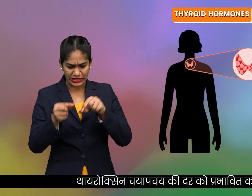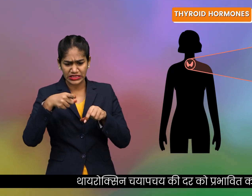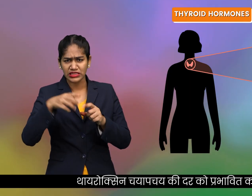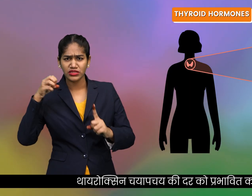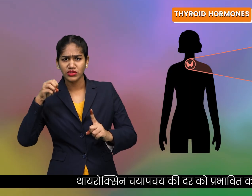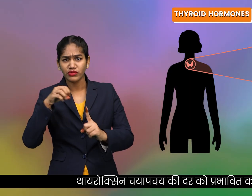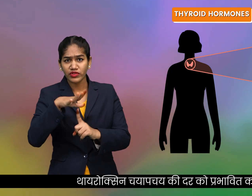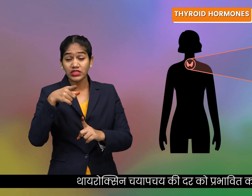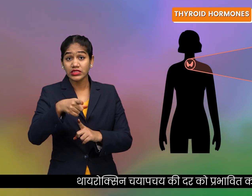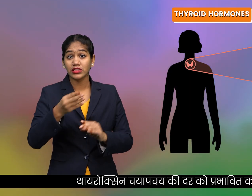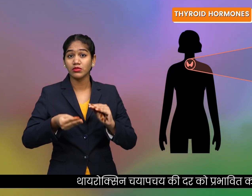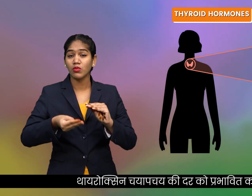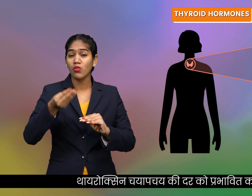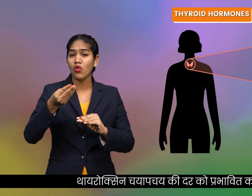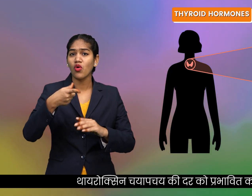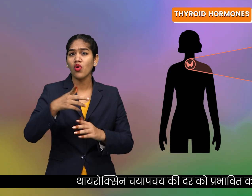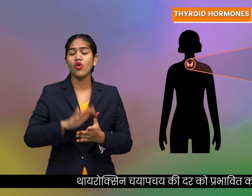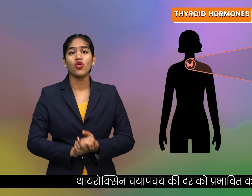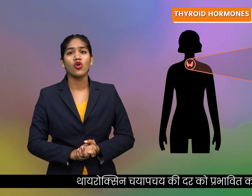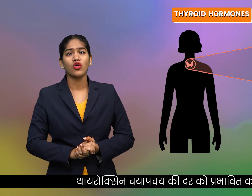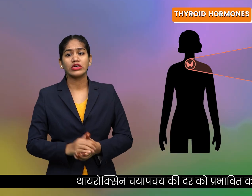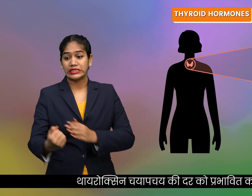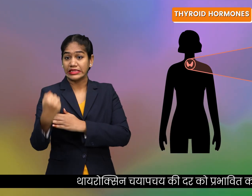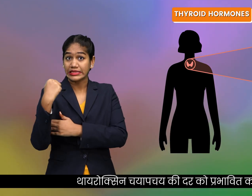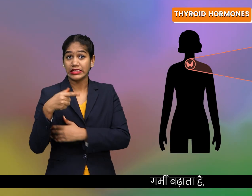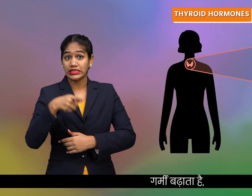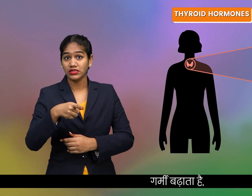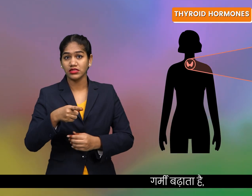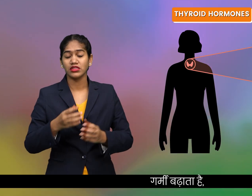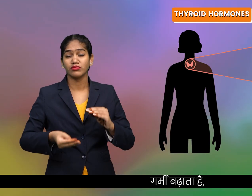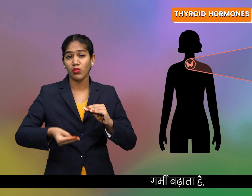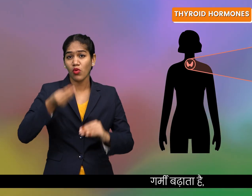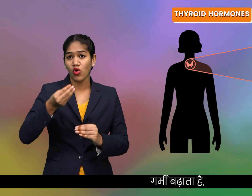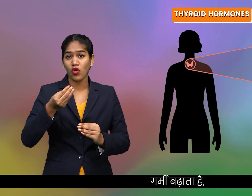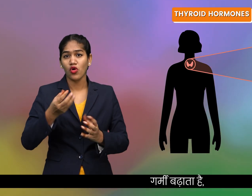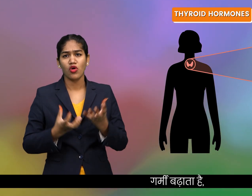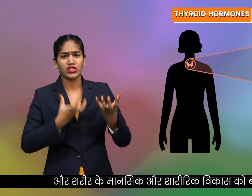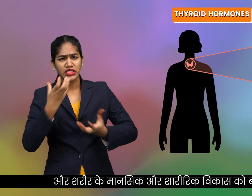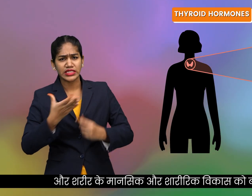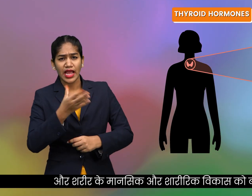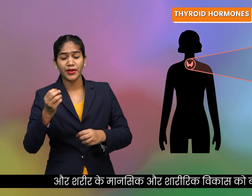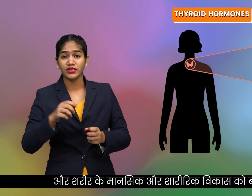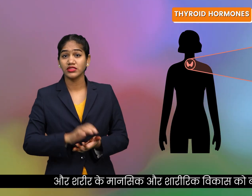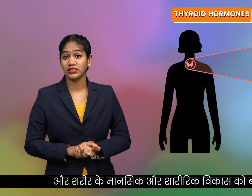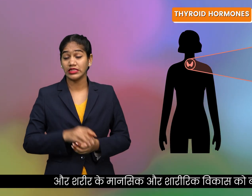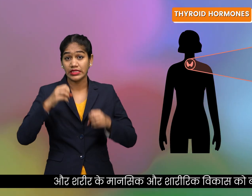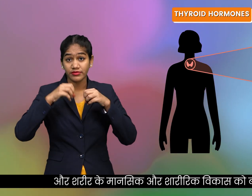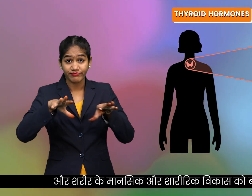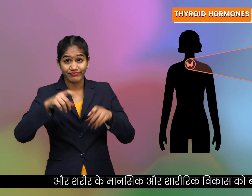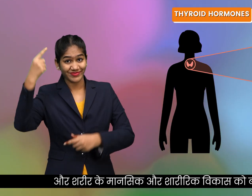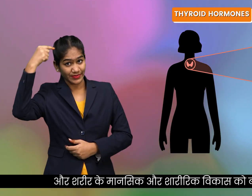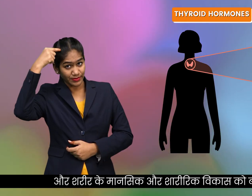थायरॉक्सिन चयापचय की दर को प्रभावित करता है, गर्मी बढ़ाता है और शरीर